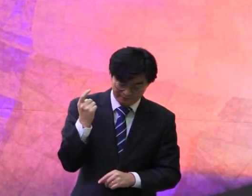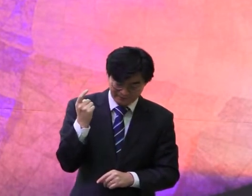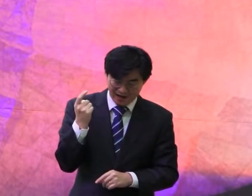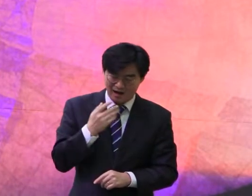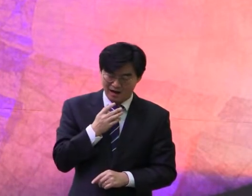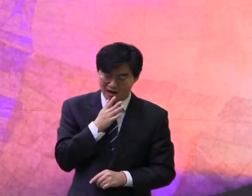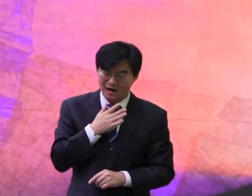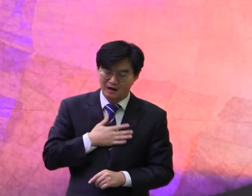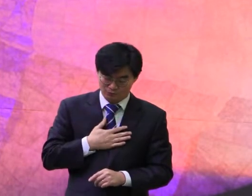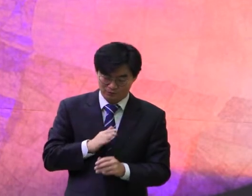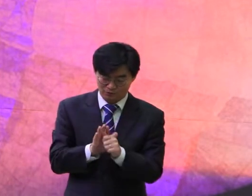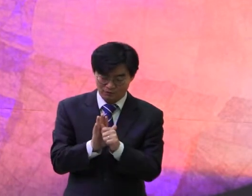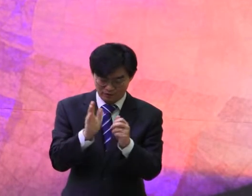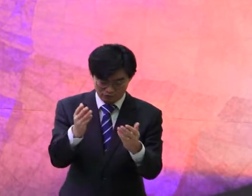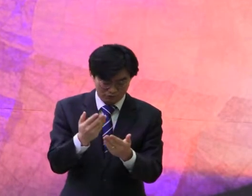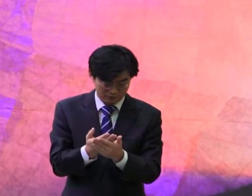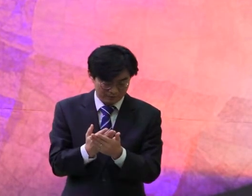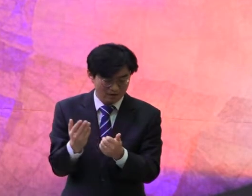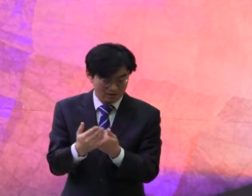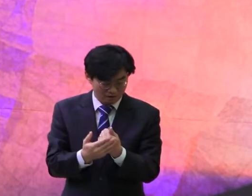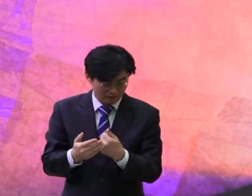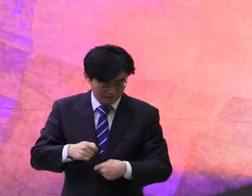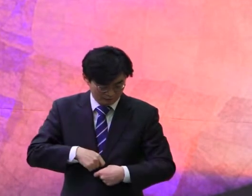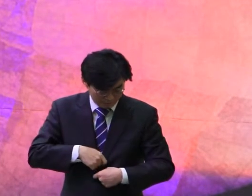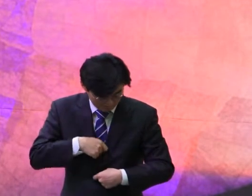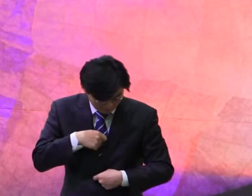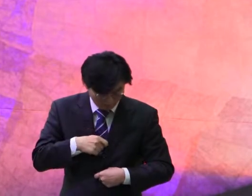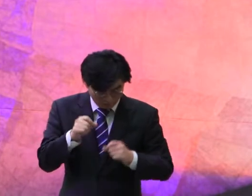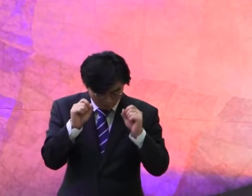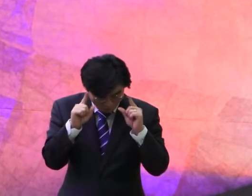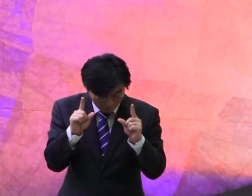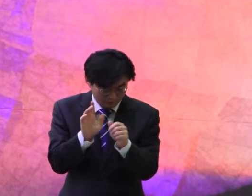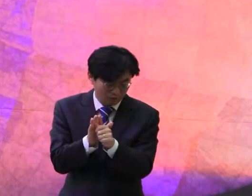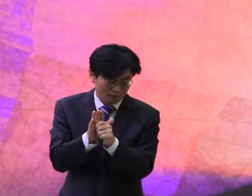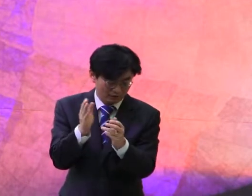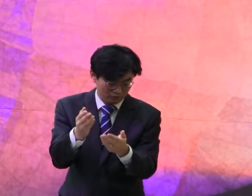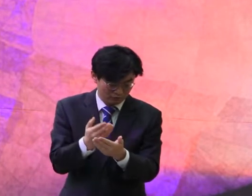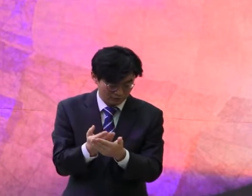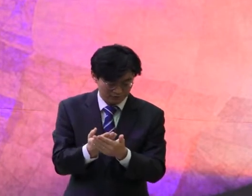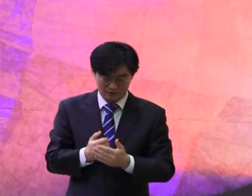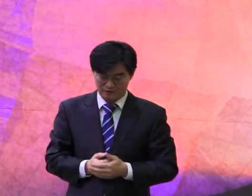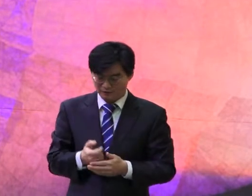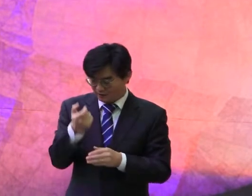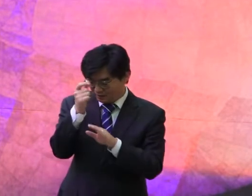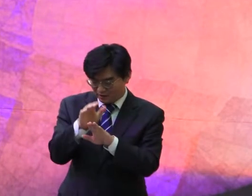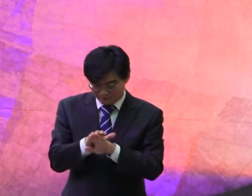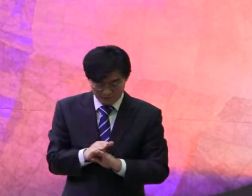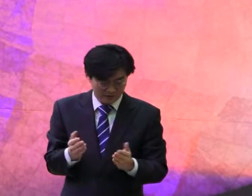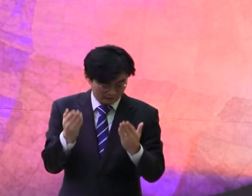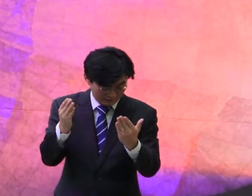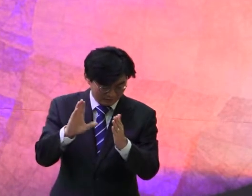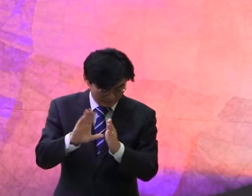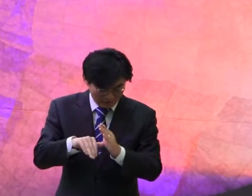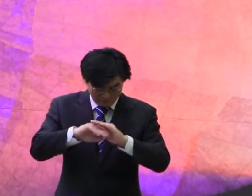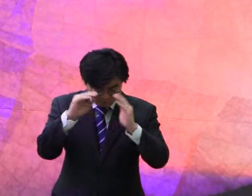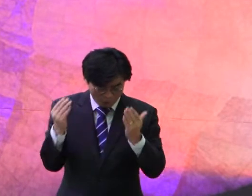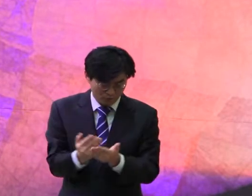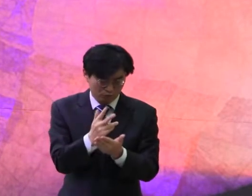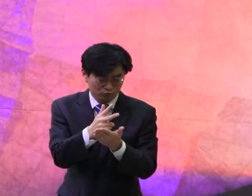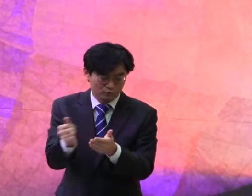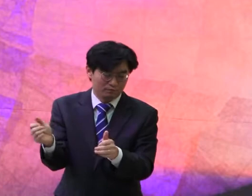은혜와 진리의 말씀이 되게 하여 주시옵소서. 예배 시작과 끝을 주님이 인도하심을 믿고